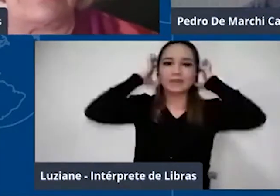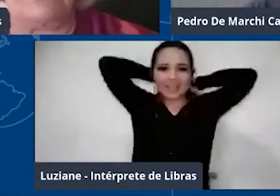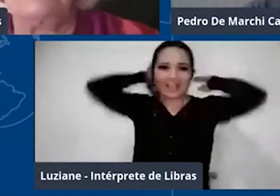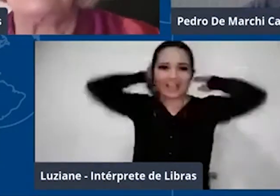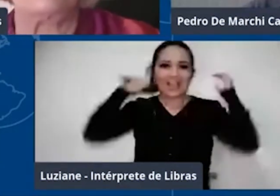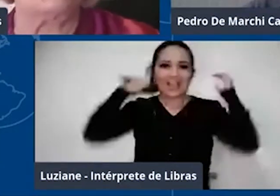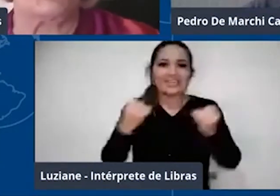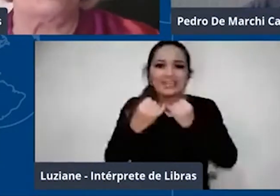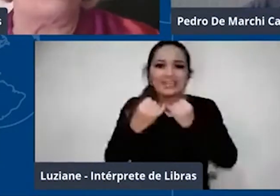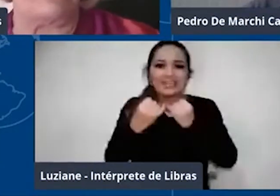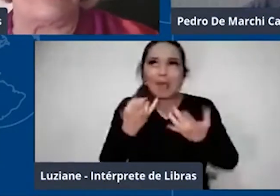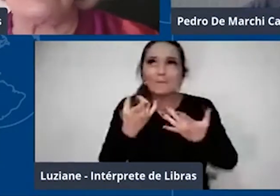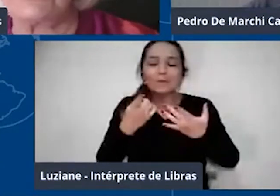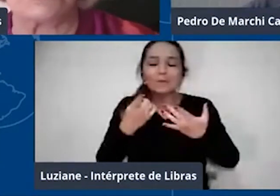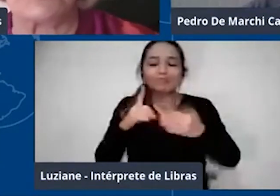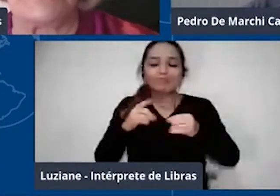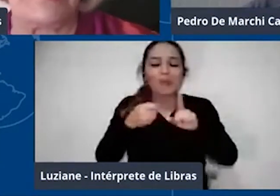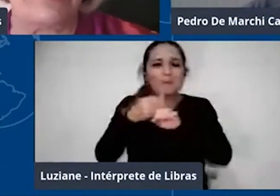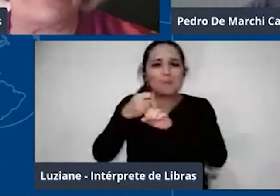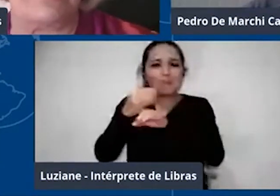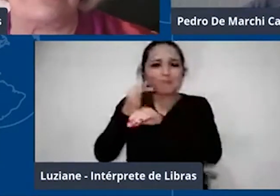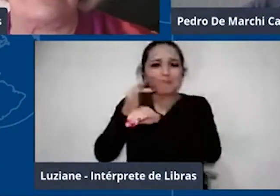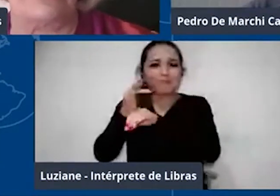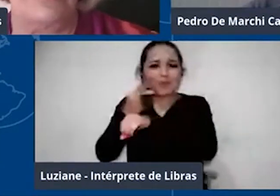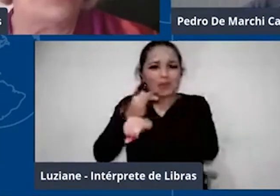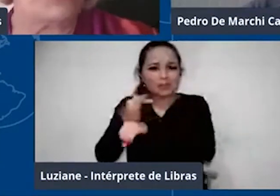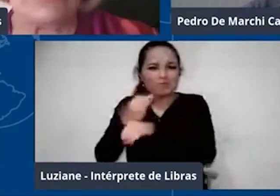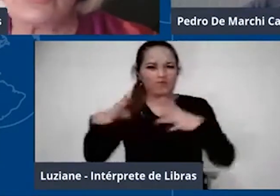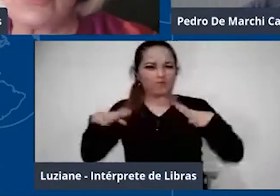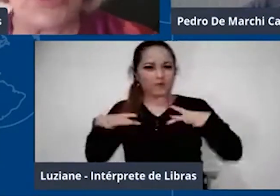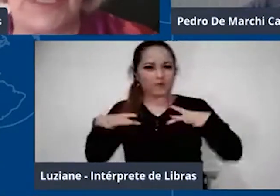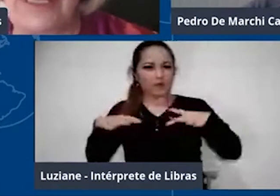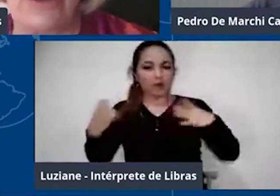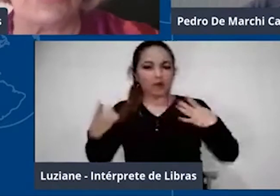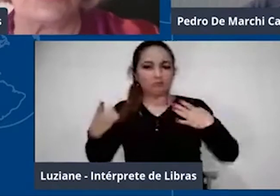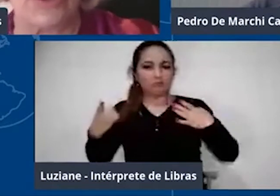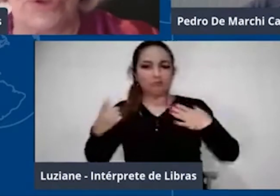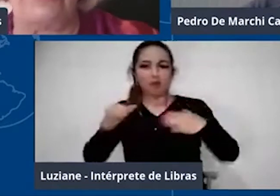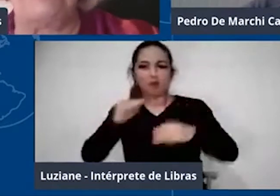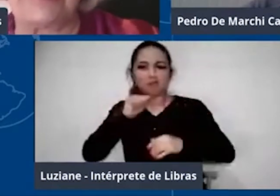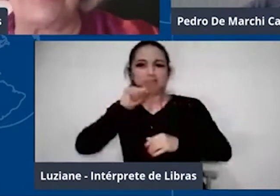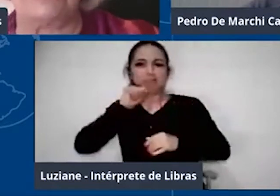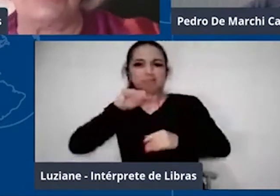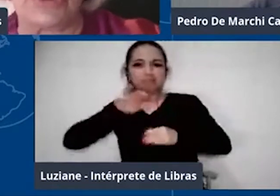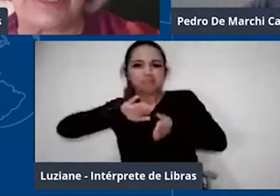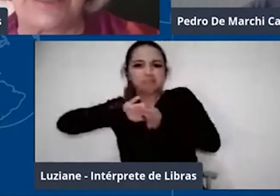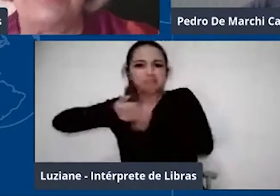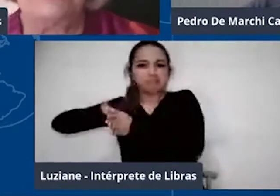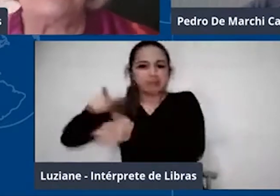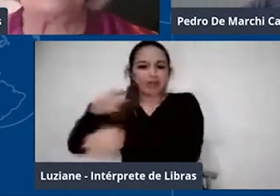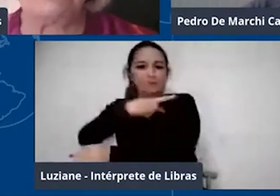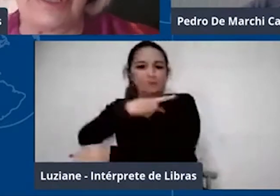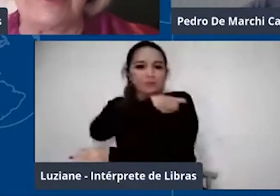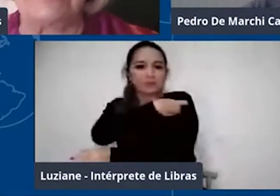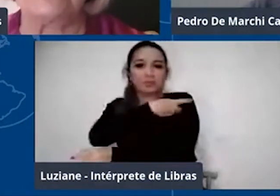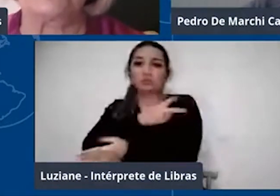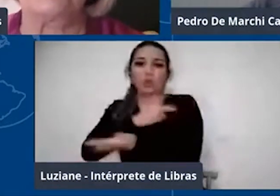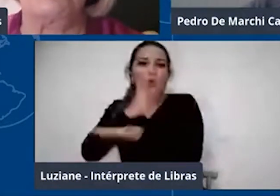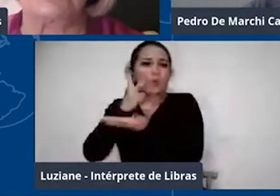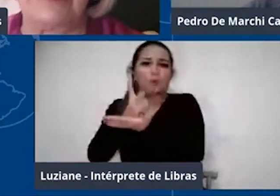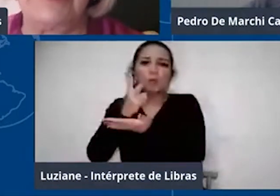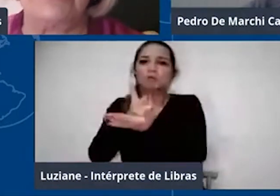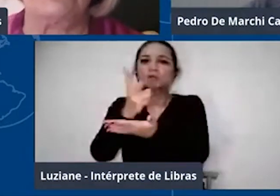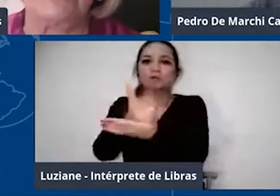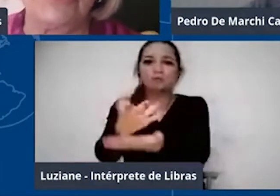aqui em Brasília, no feriado, eles suspenderam a vacinação. E o Rio Grande do Sul não suspendeu, continuou vacinando. Então, isso dá a diferença